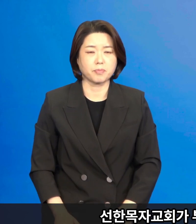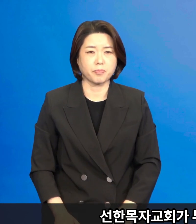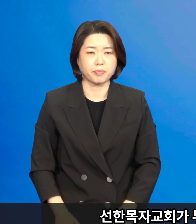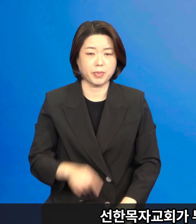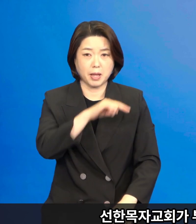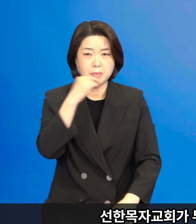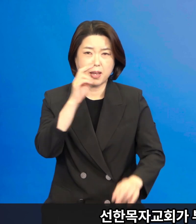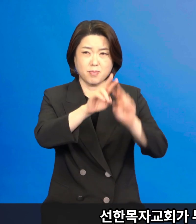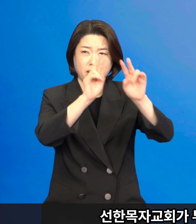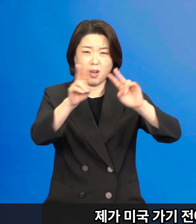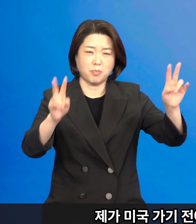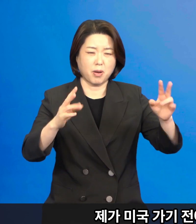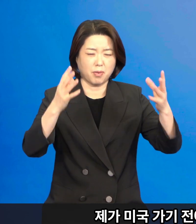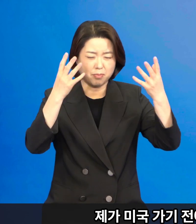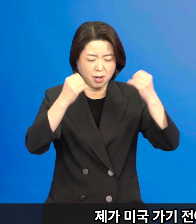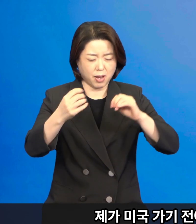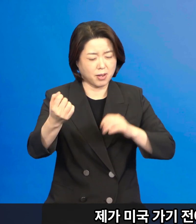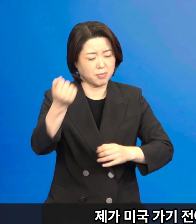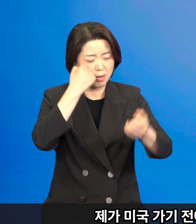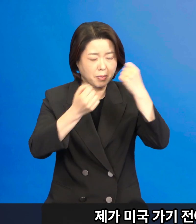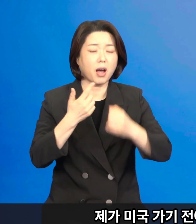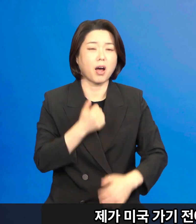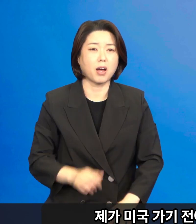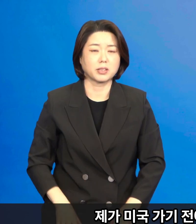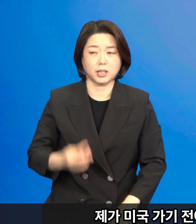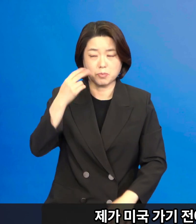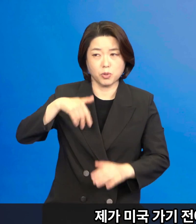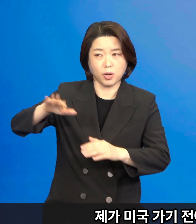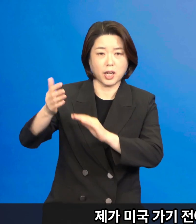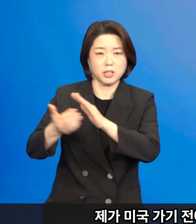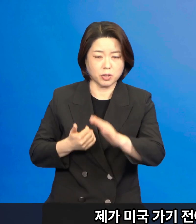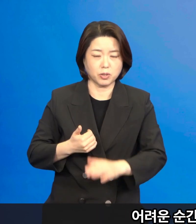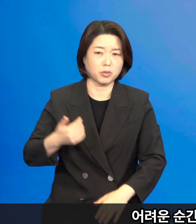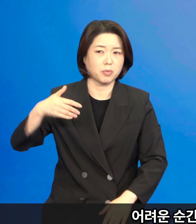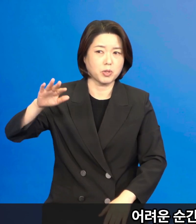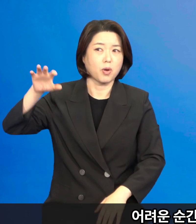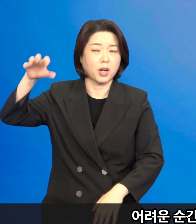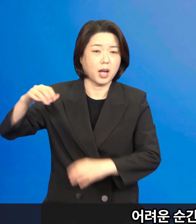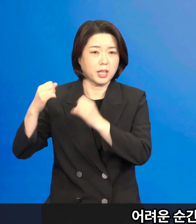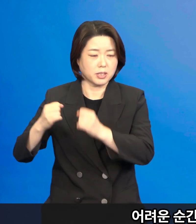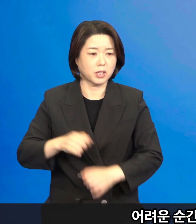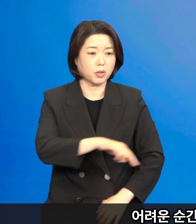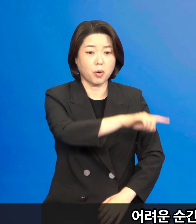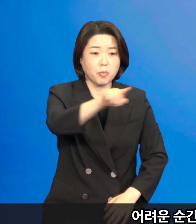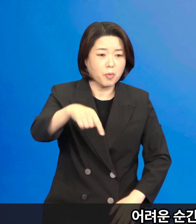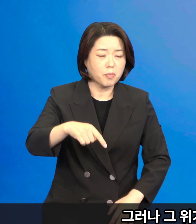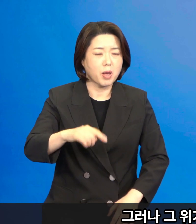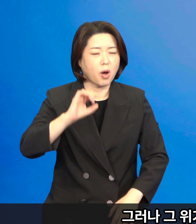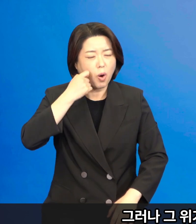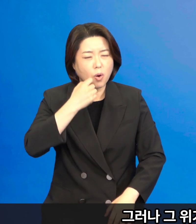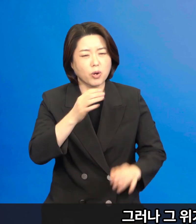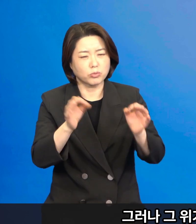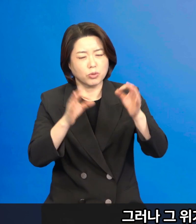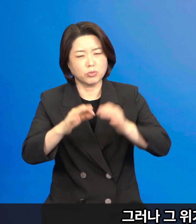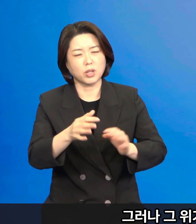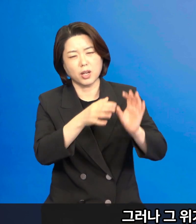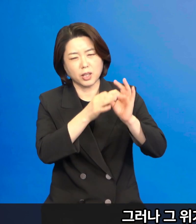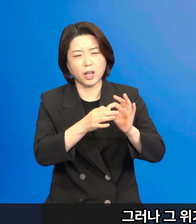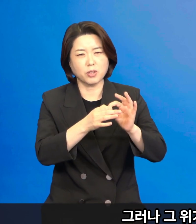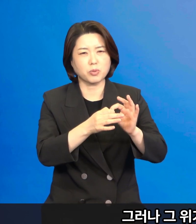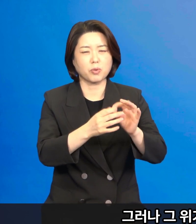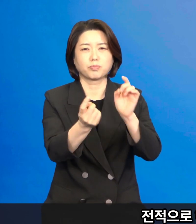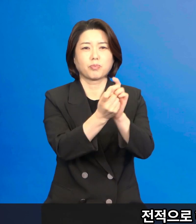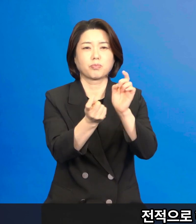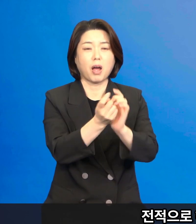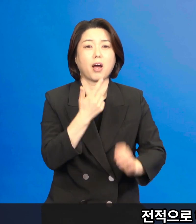위기를 많이 겪었어요. 제가 미국 가기 전에도 그리고 미국 간 이후에도 어려움의 순간들을 계속 지나왔습니다. 그러나 그 위기를 넘길